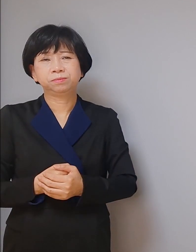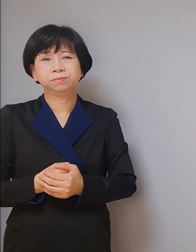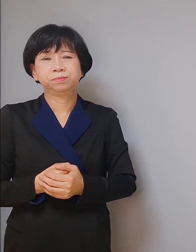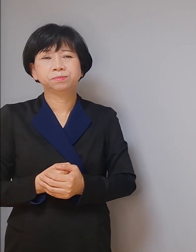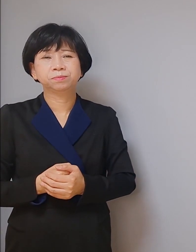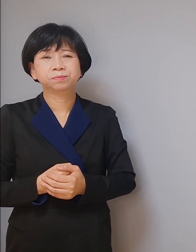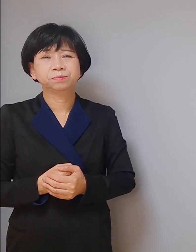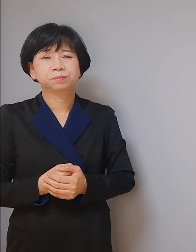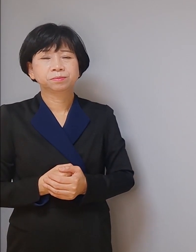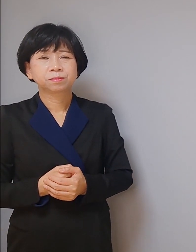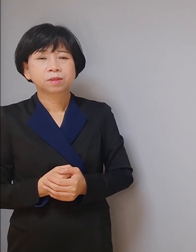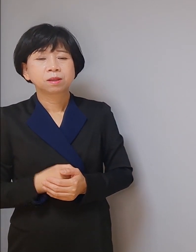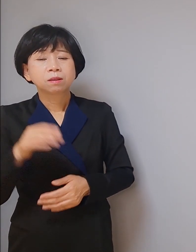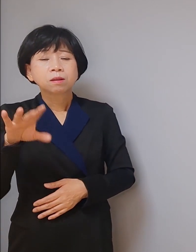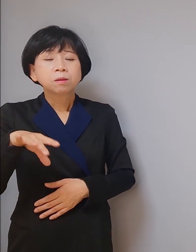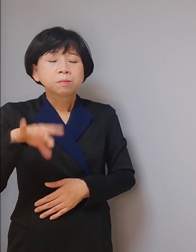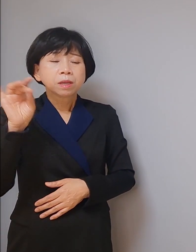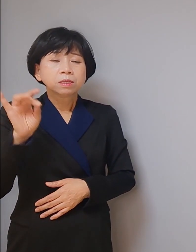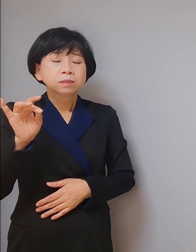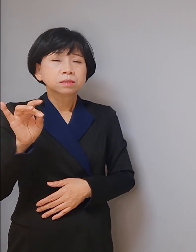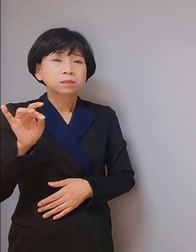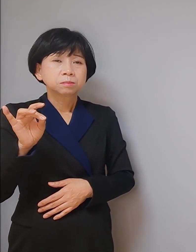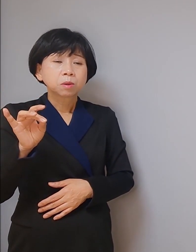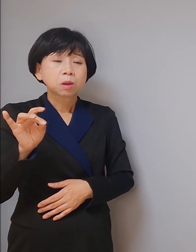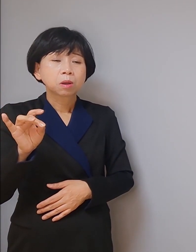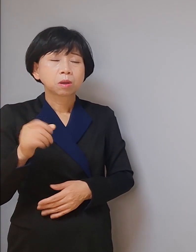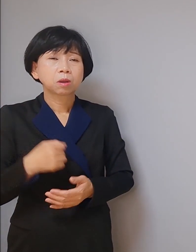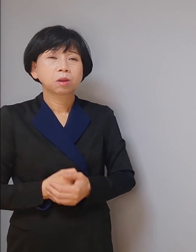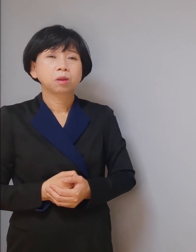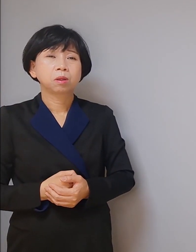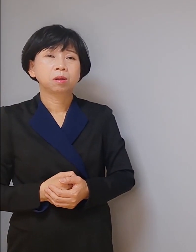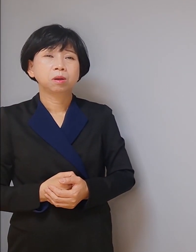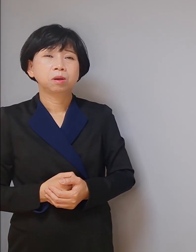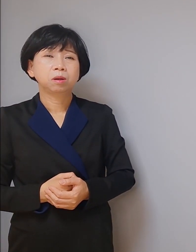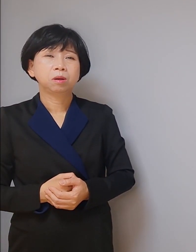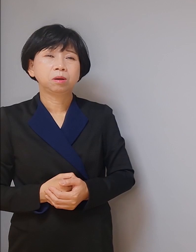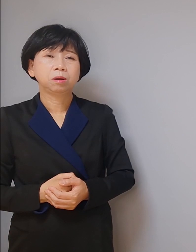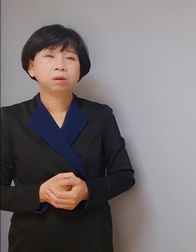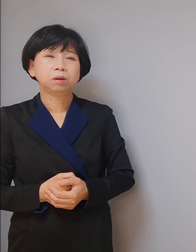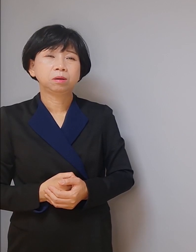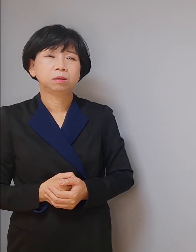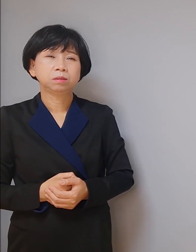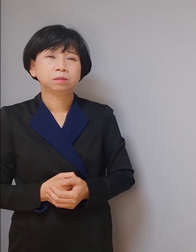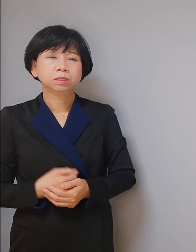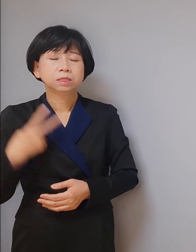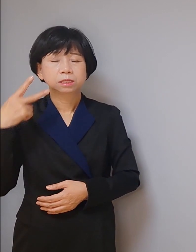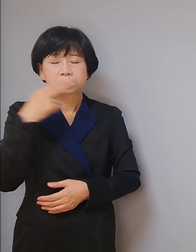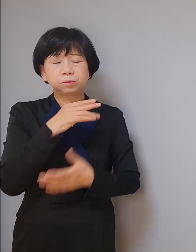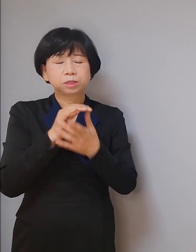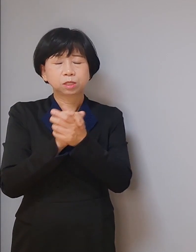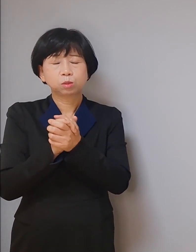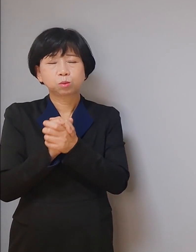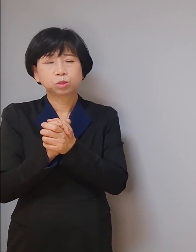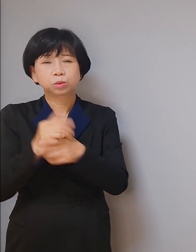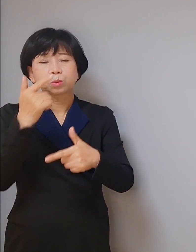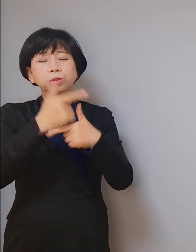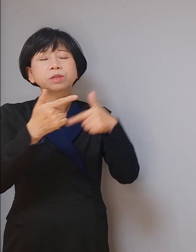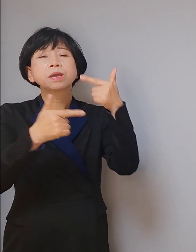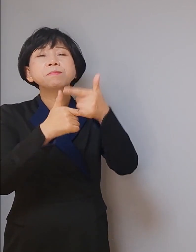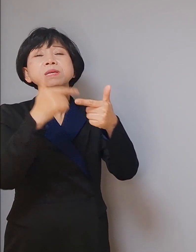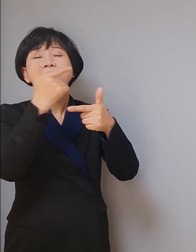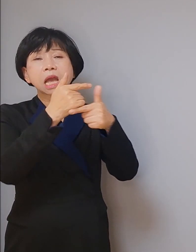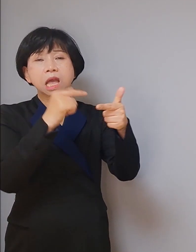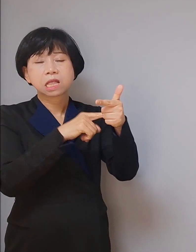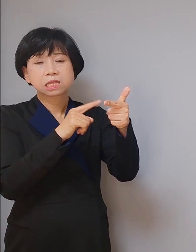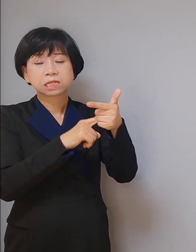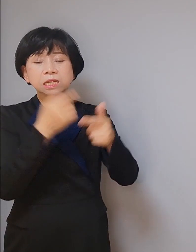돌아갈 꿈도 계획도 없었습니다. 그러나 어느 날 조국 예루살렘의 소식을 듣고 금식하며 기도하기 시작합니다. 그때